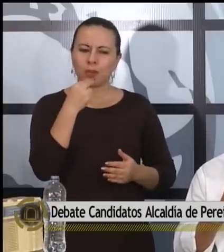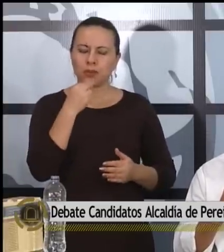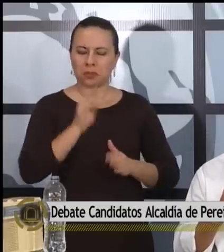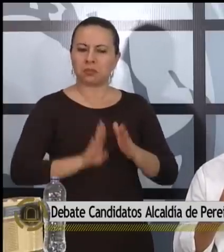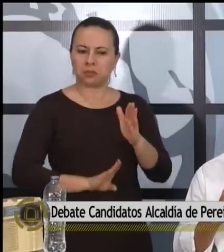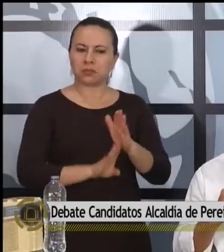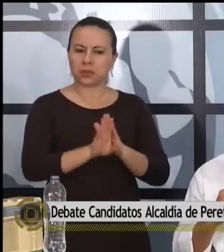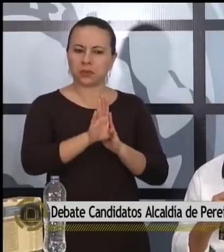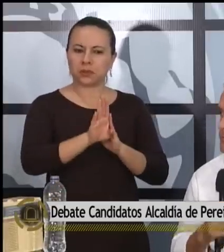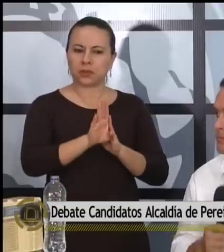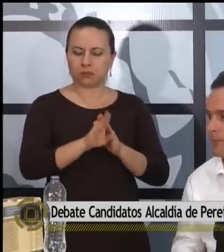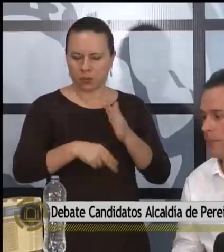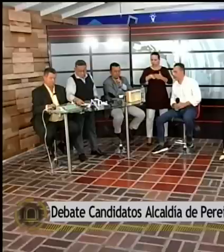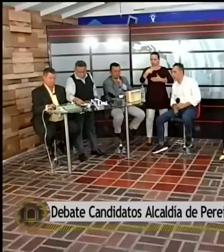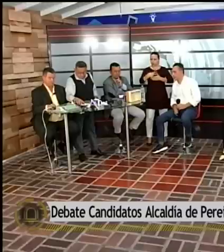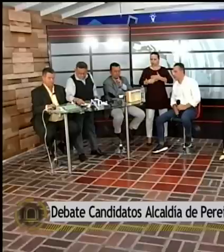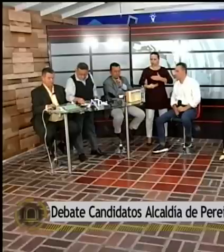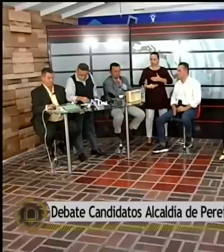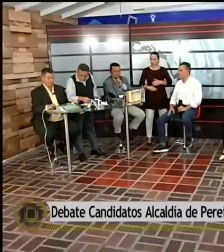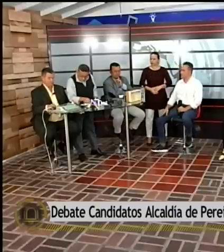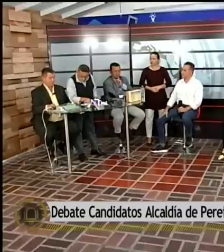sacar adelante este proyecto.